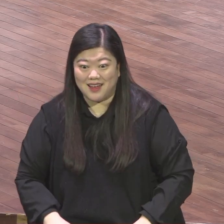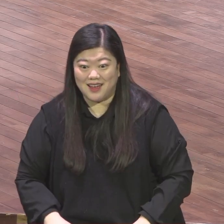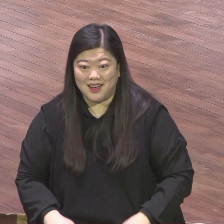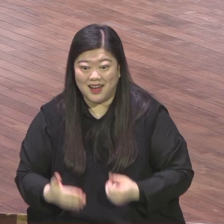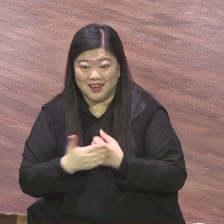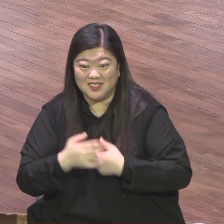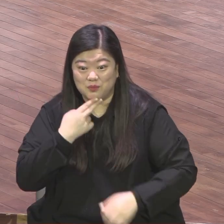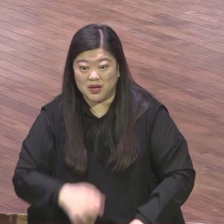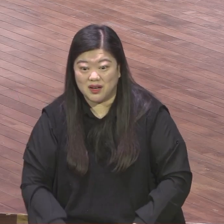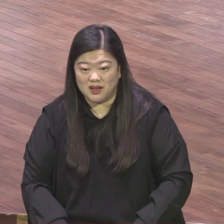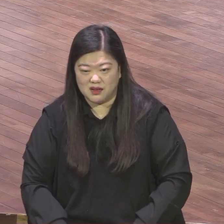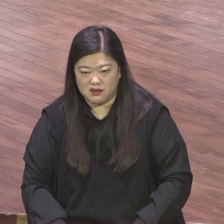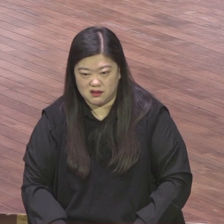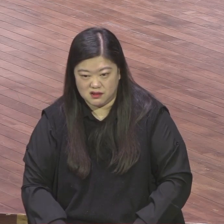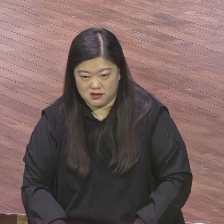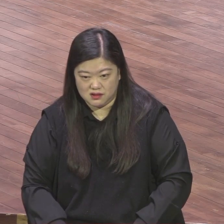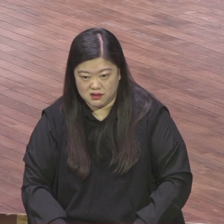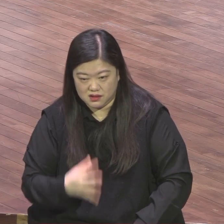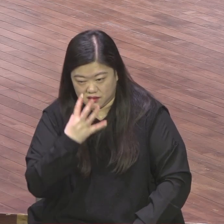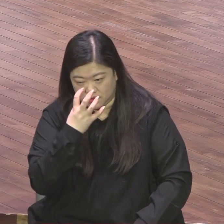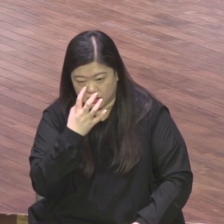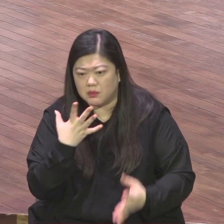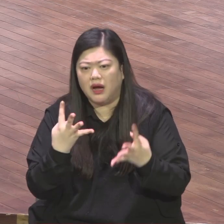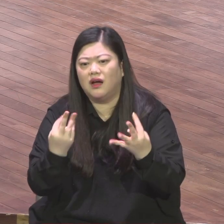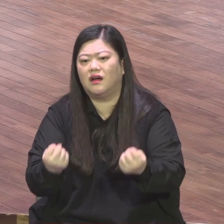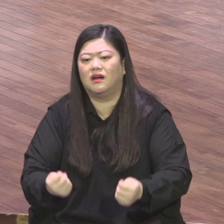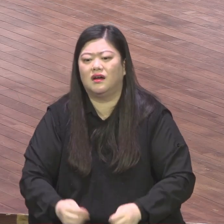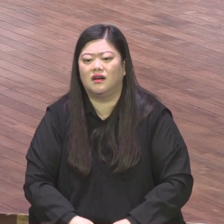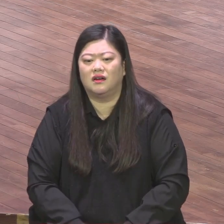지루. 얼굴 딱 보면 지루. 아무